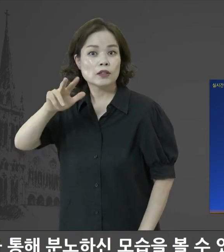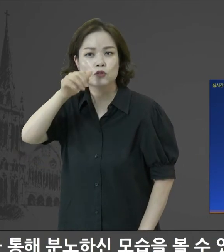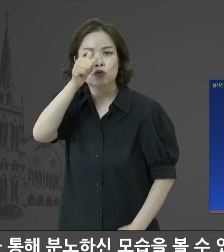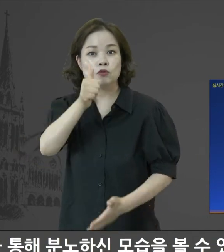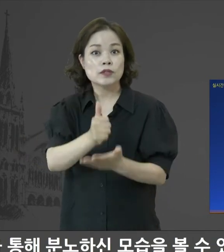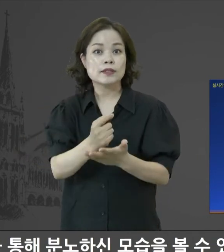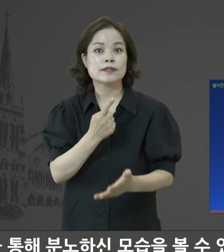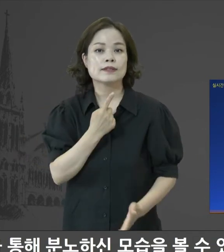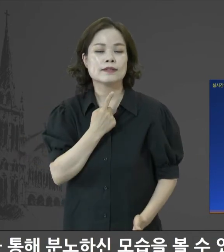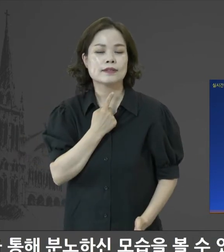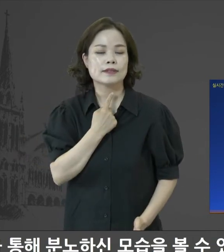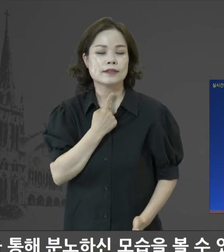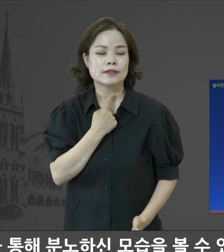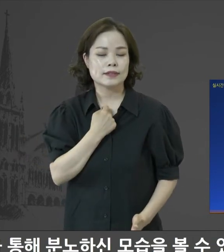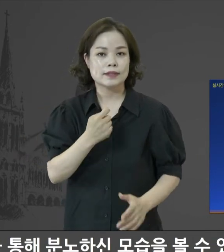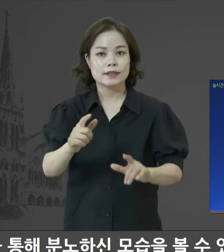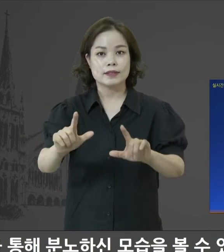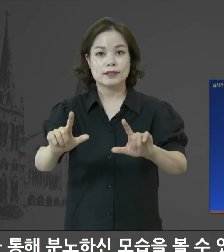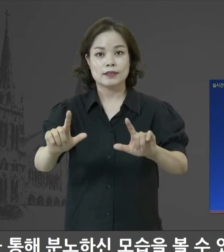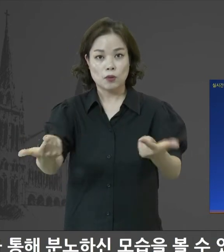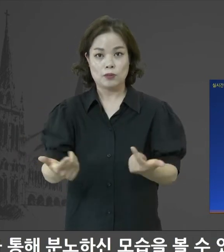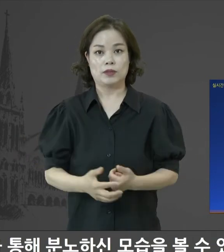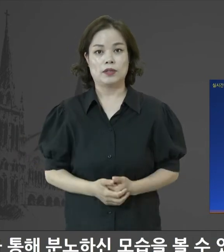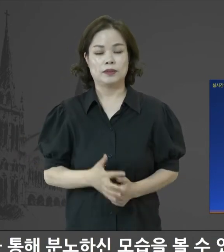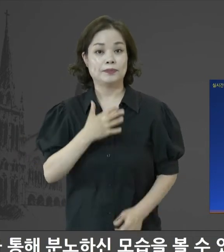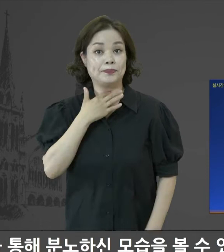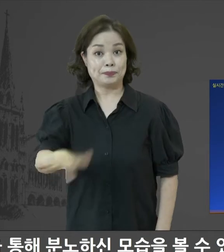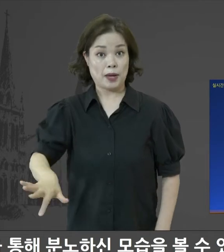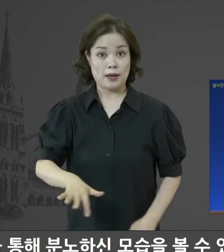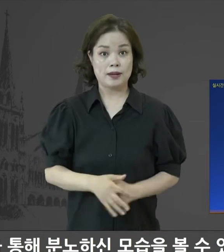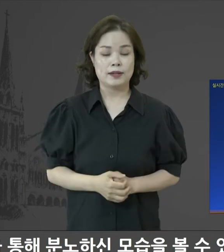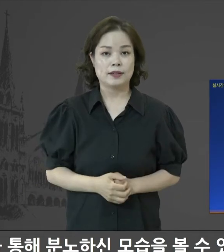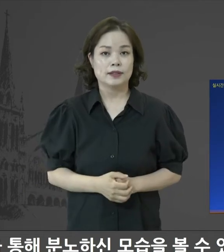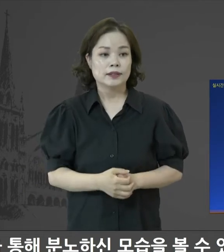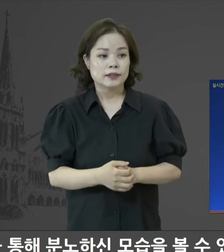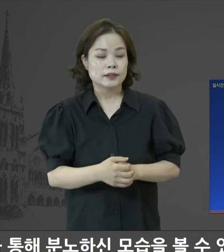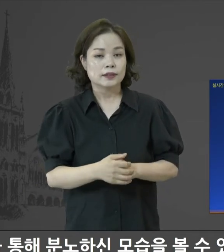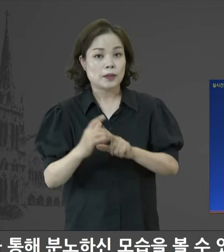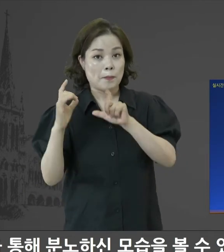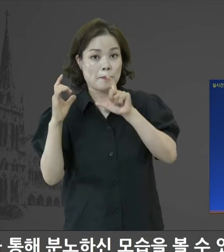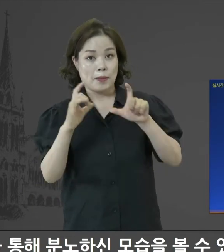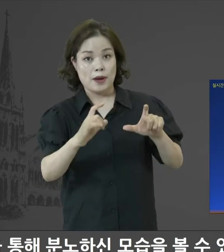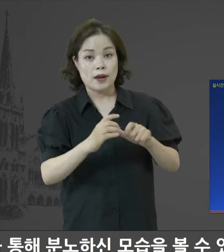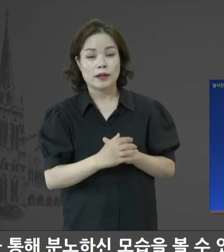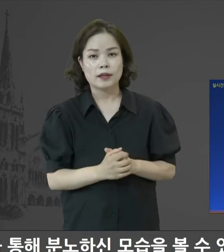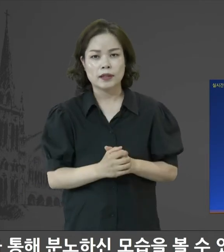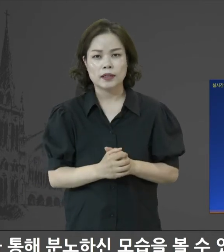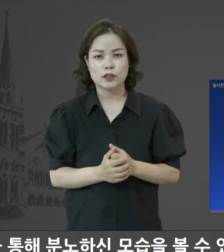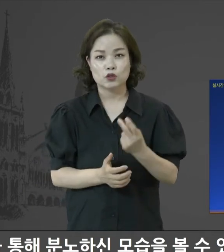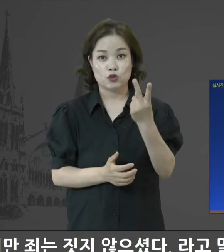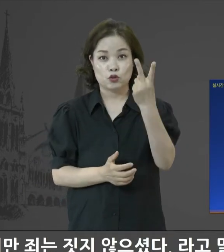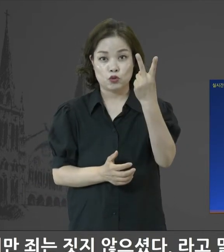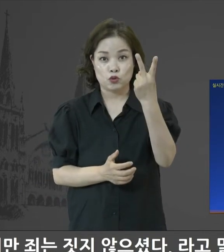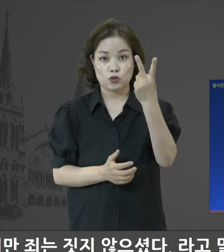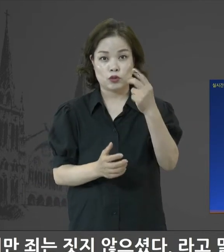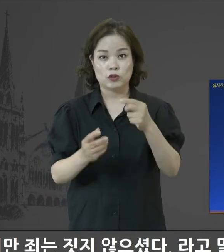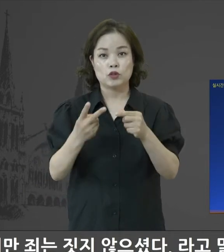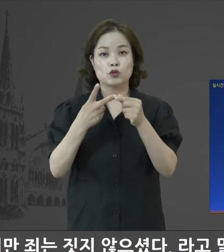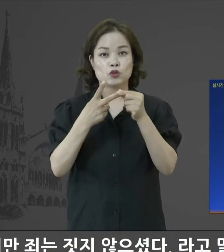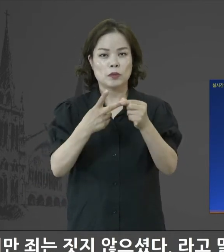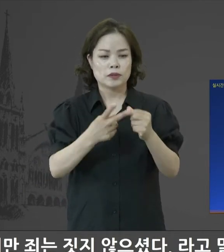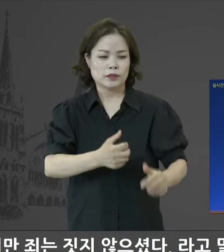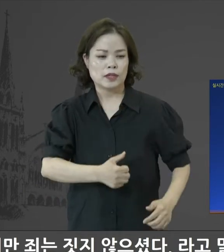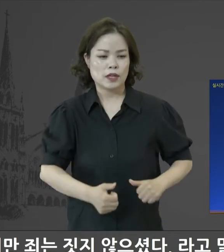죄는 짓지 않으셨다, 이렇게 선언적으로 말씀하시는 거죠. 이 두 번째